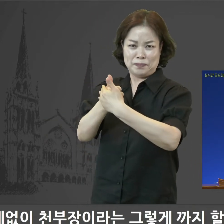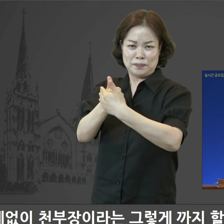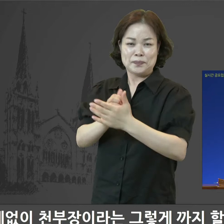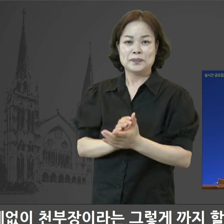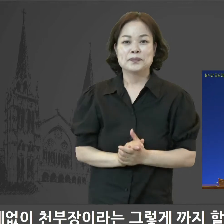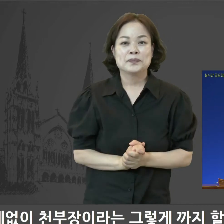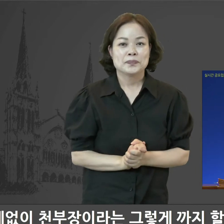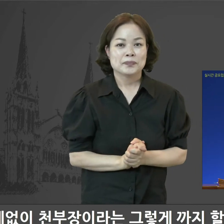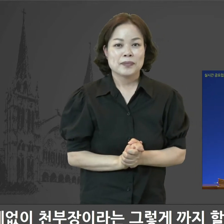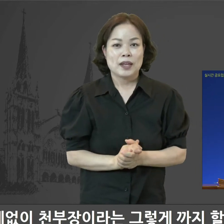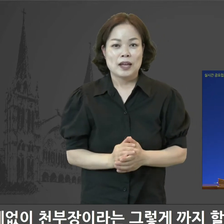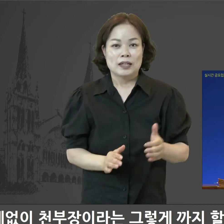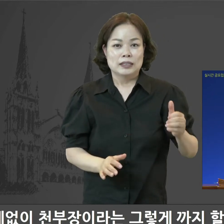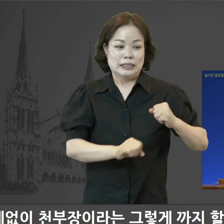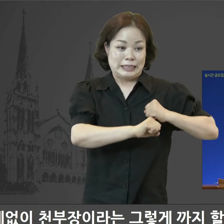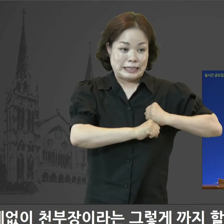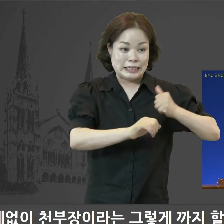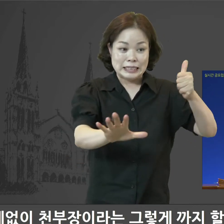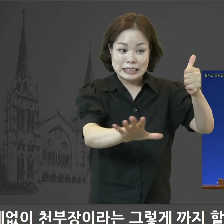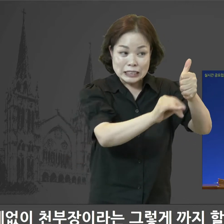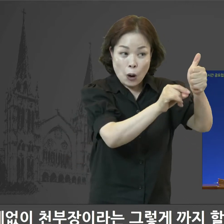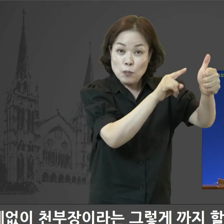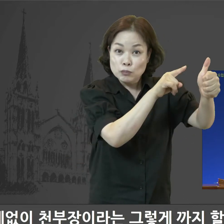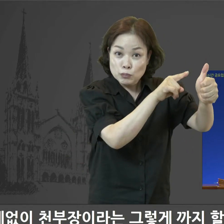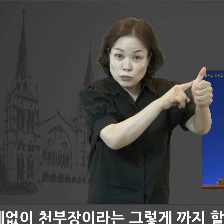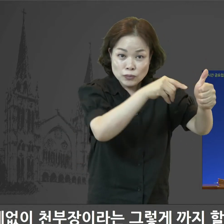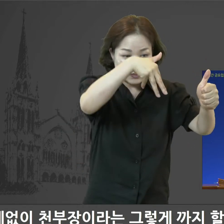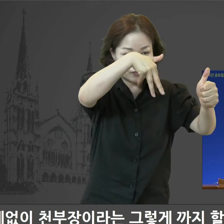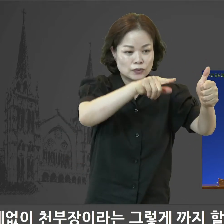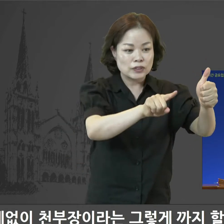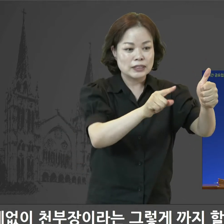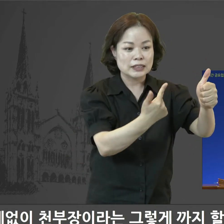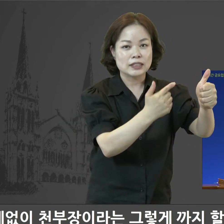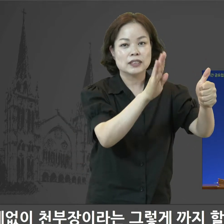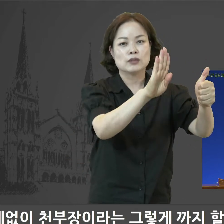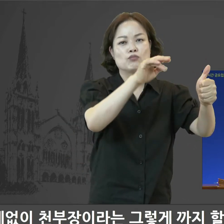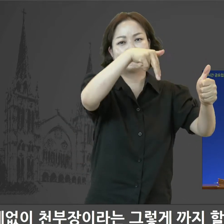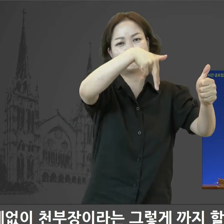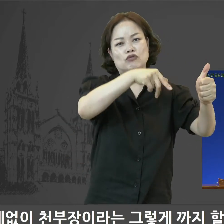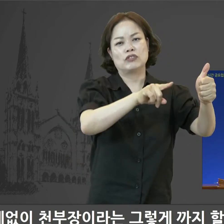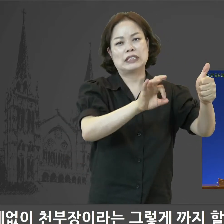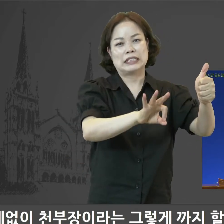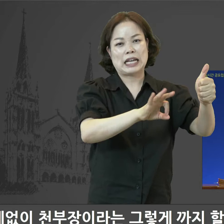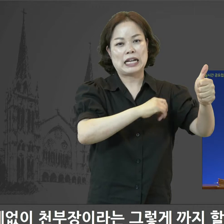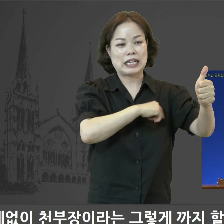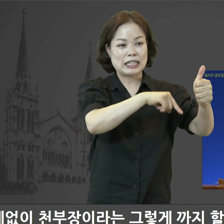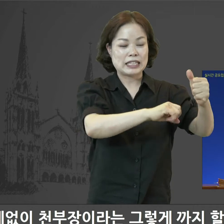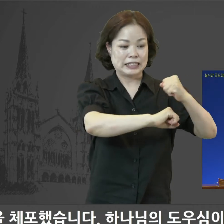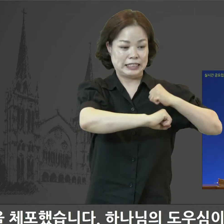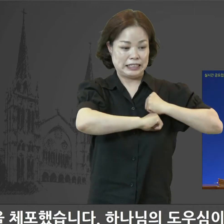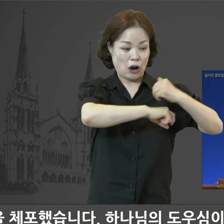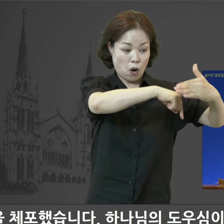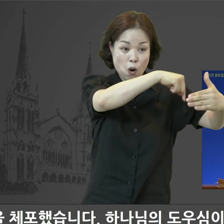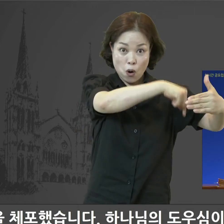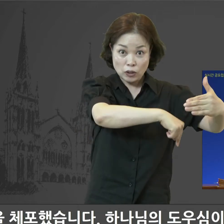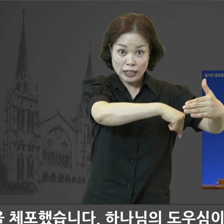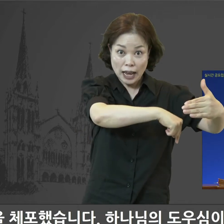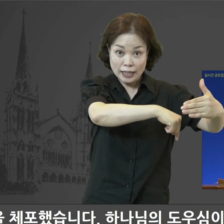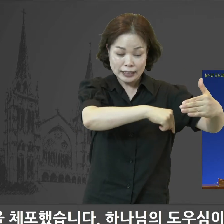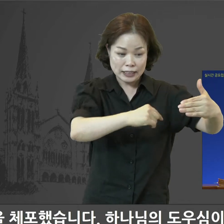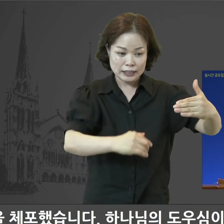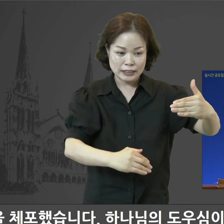나눴고요. 천부장에 의해서 천부장이 있던 영내로 올라가는 계단에서 바울이